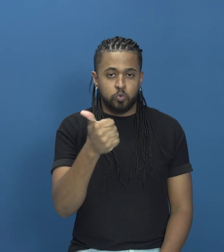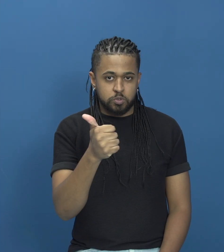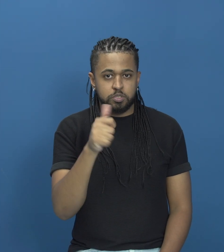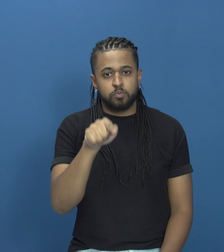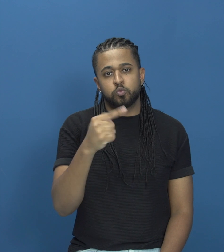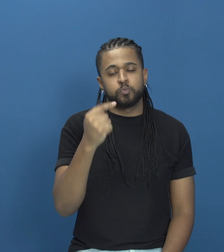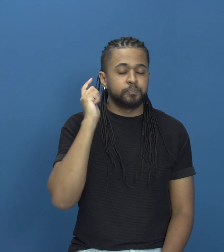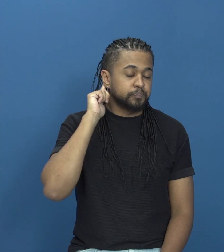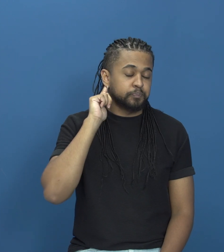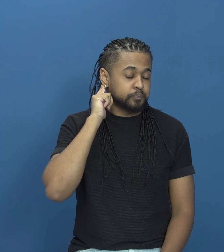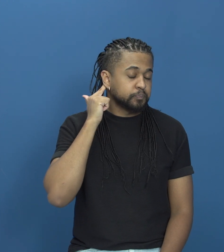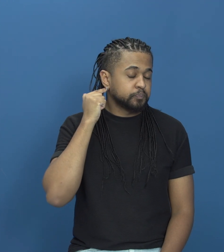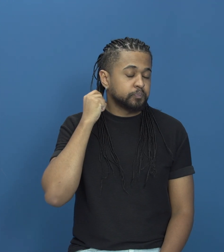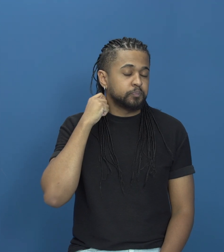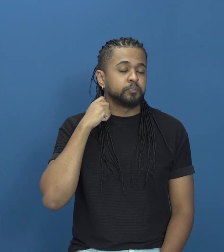11.11.1.